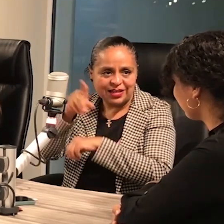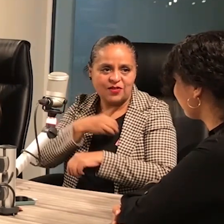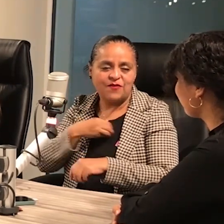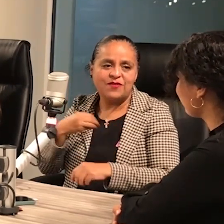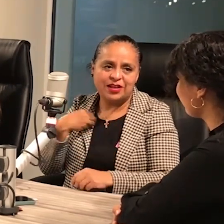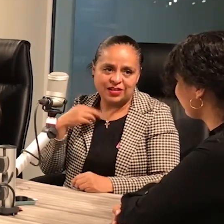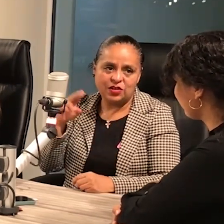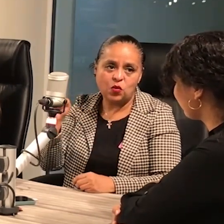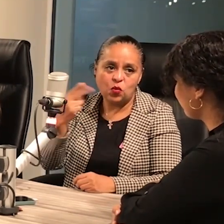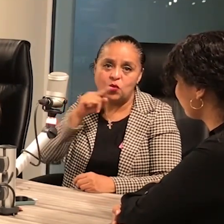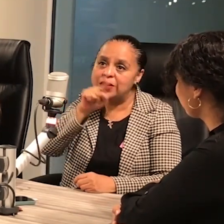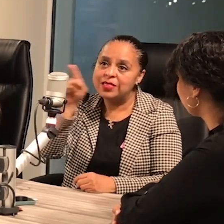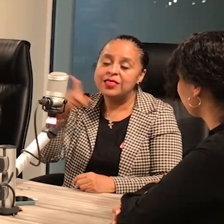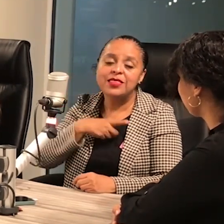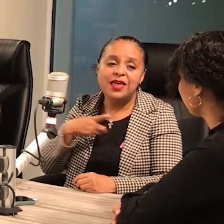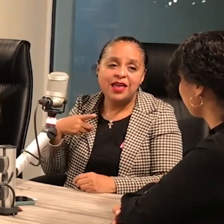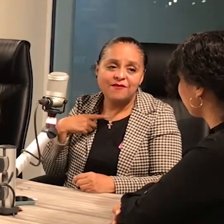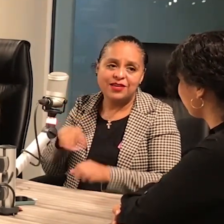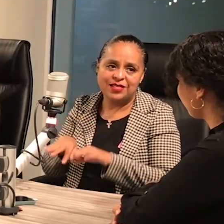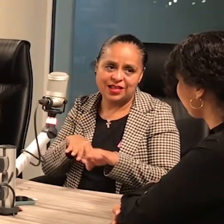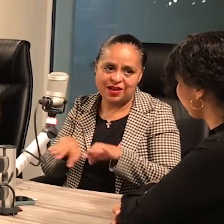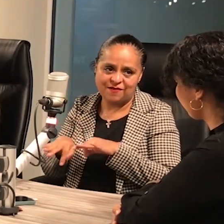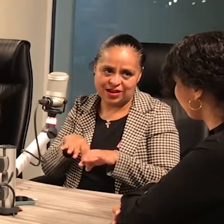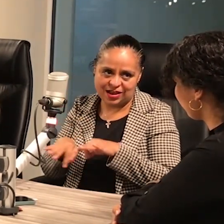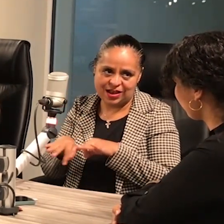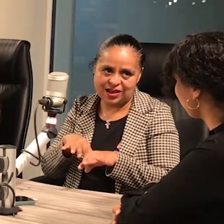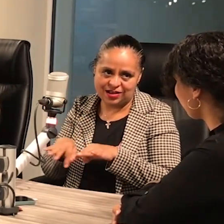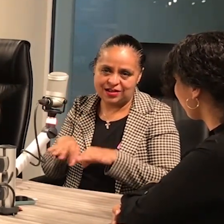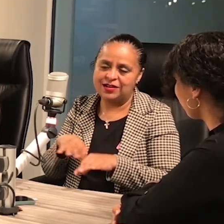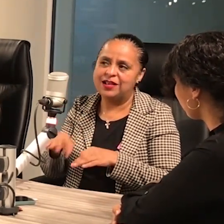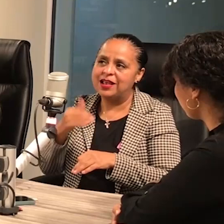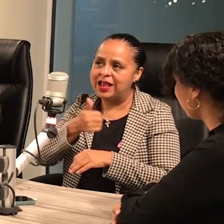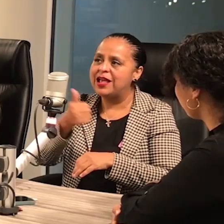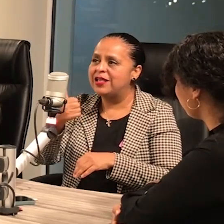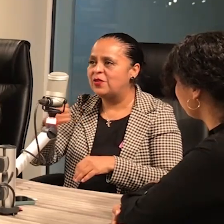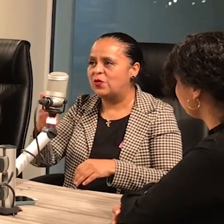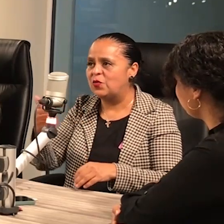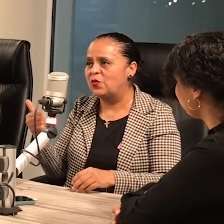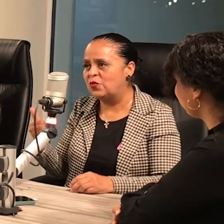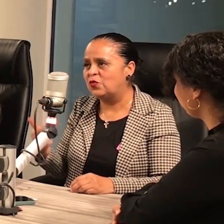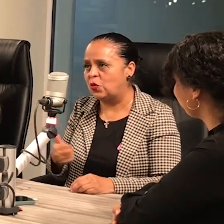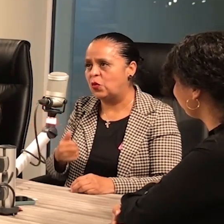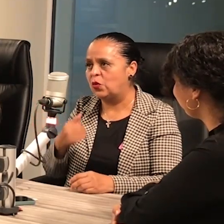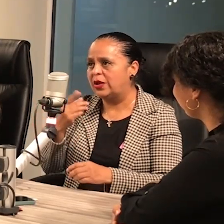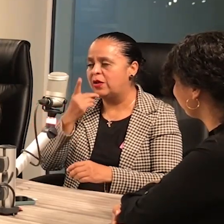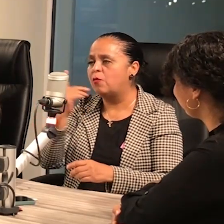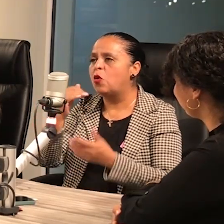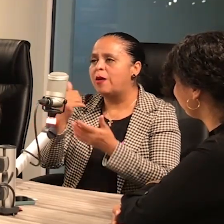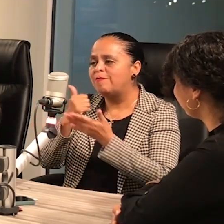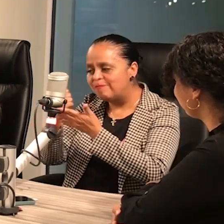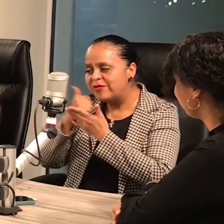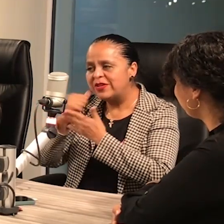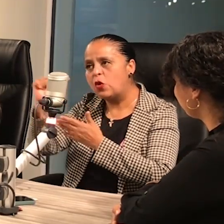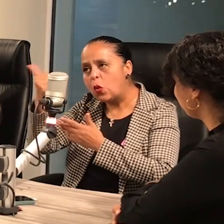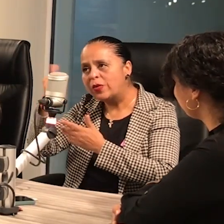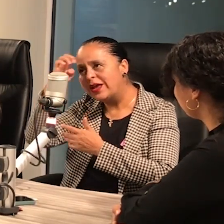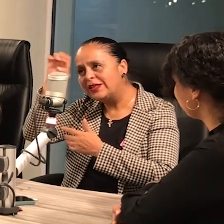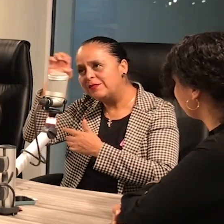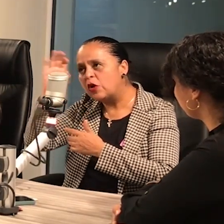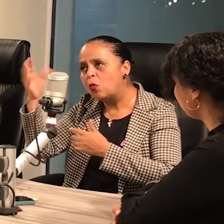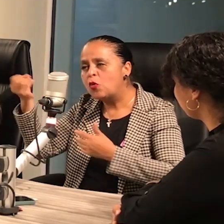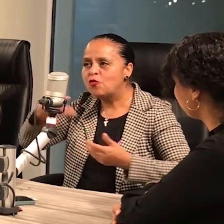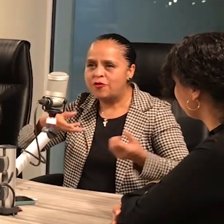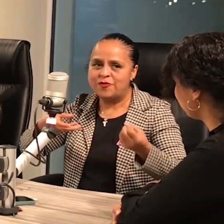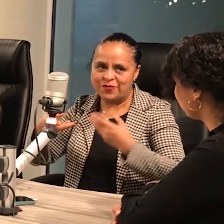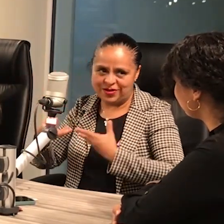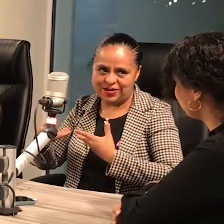las universidades tienen que trabajar cada una en sus contextos, y también de la mano quizá de otras experiencias, nutrirse,